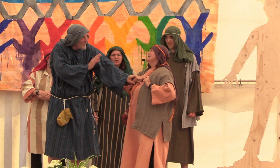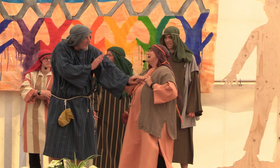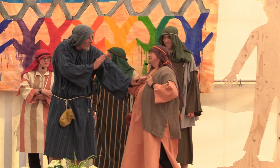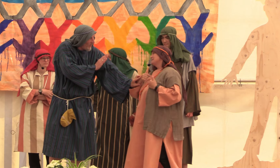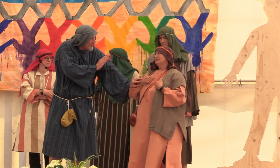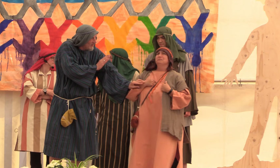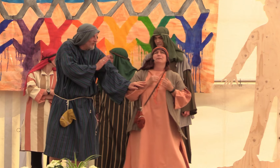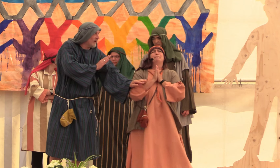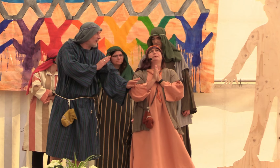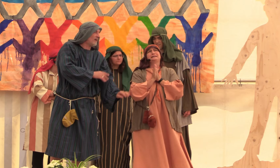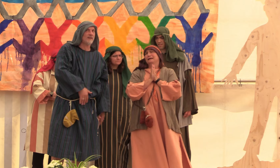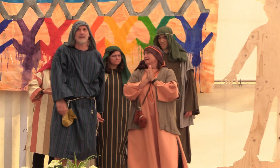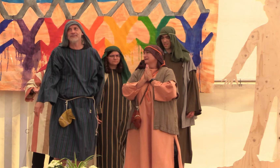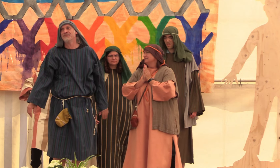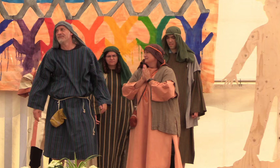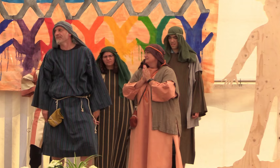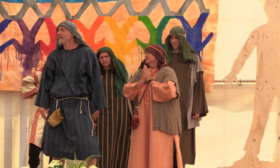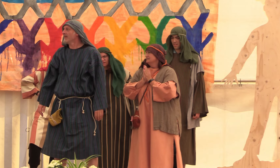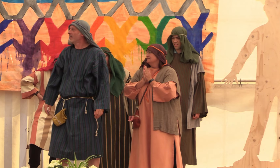Hab ein Herz mit mir, bitte.